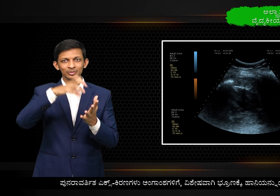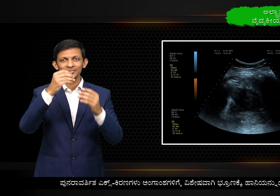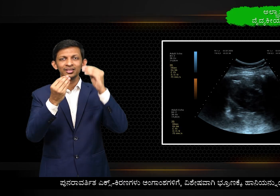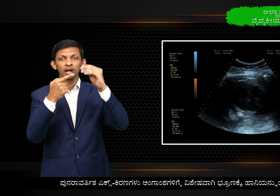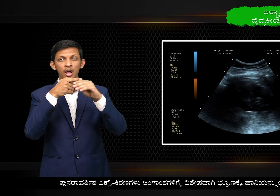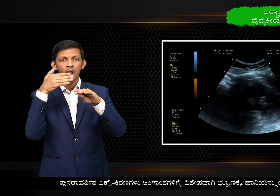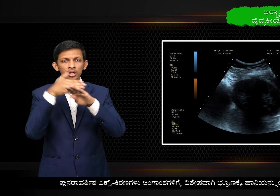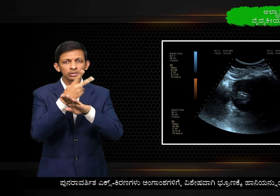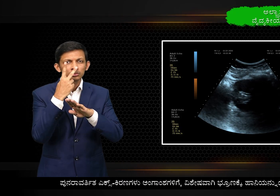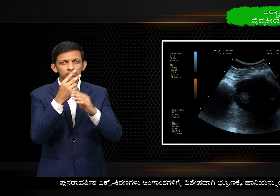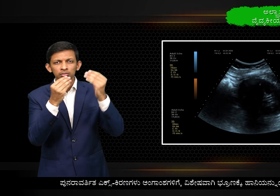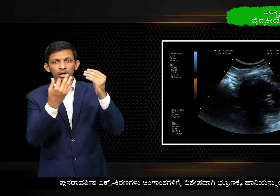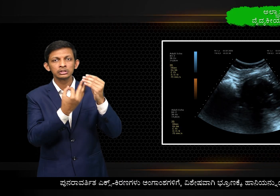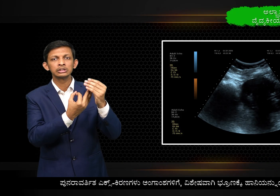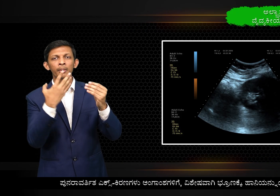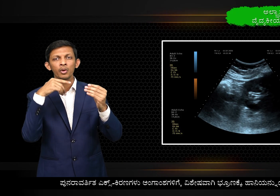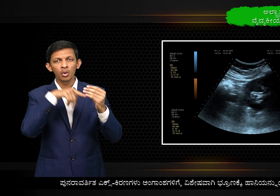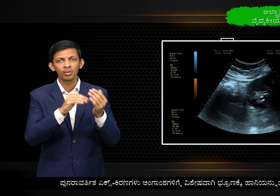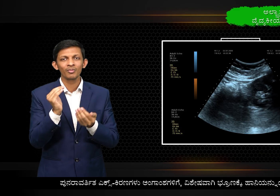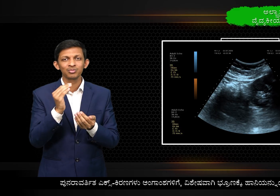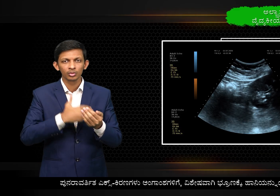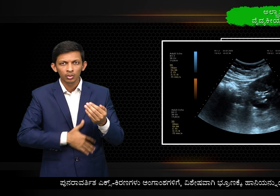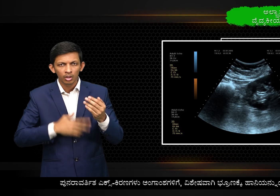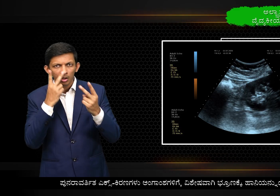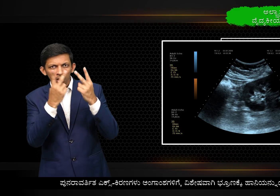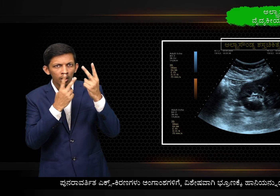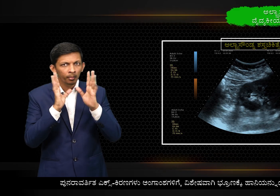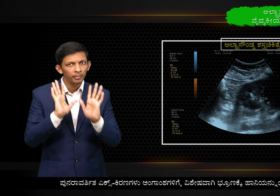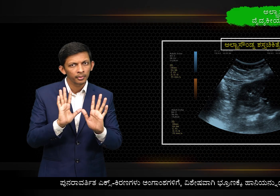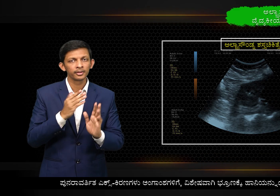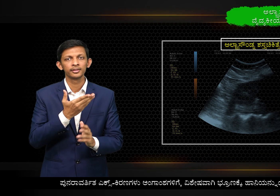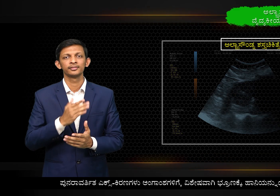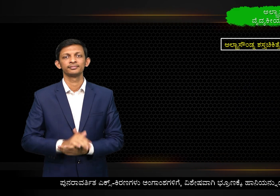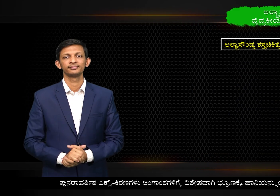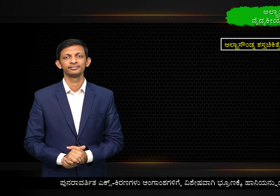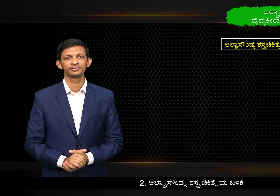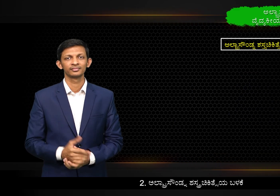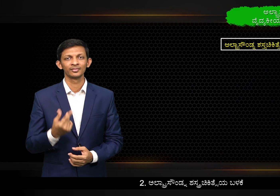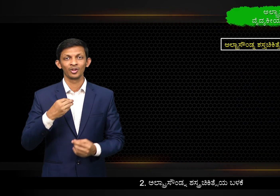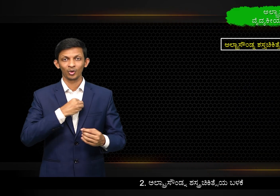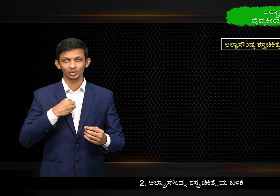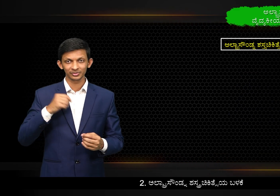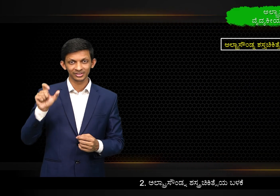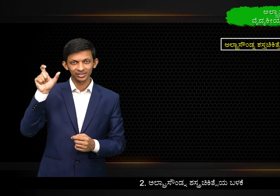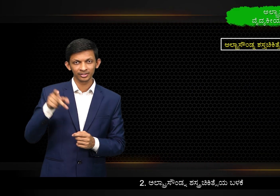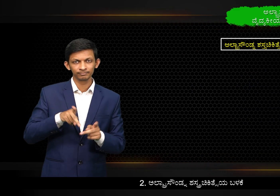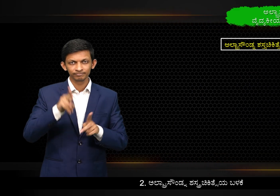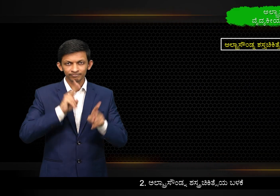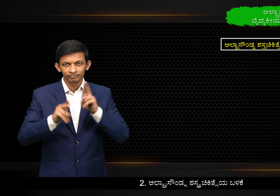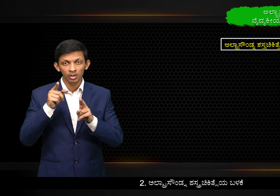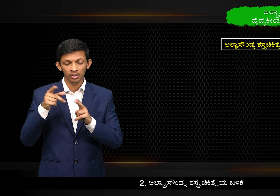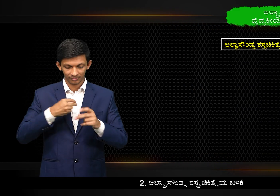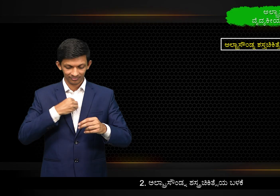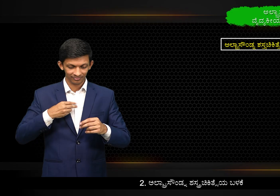ಕಿರಣಗಳು ಅಂಗಾಂಶಗಳಿಗೆ, ವಿಶೇಷವಾಗಿ ಭ್ರೂಣಕ್ಕೆ ಹಾನಿಯನ್ನುಂಟು ಮಾಡುತ್ತವೆ. 2. ಅಲ್ಟ್ರಾಸೌಂಡ್ನ